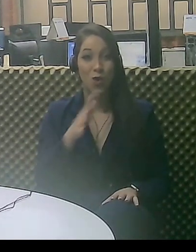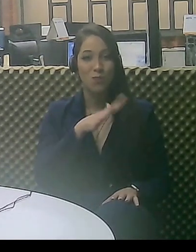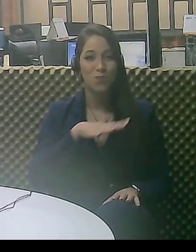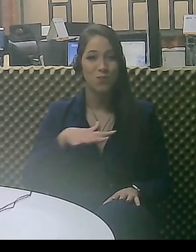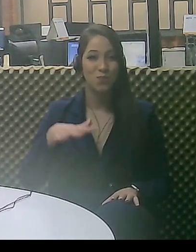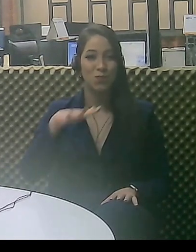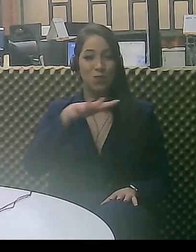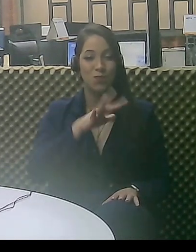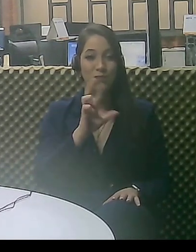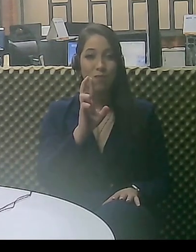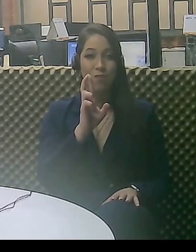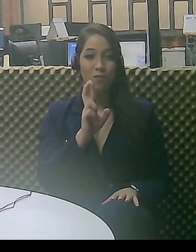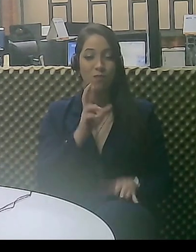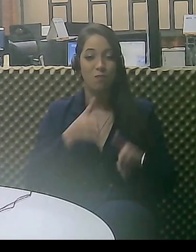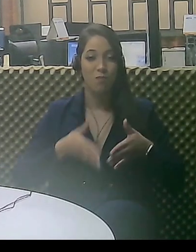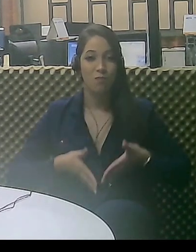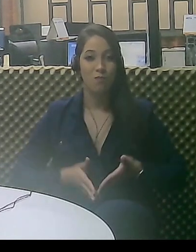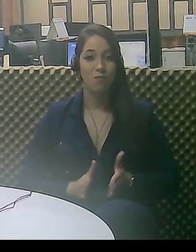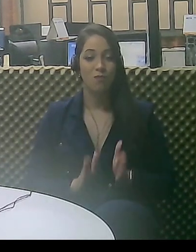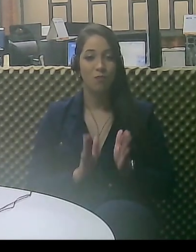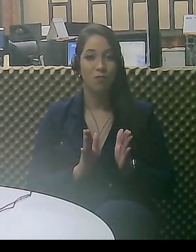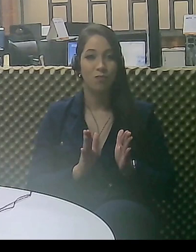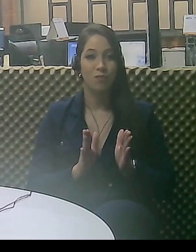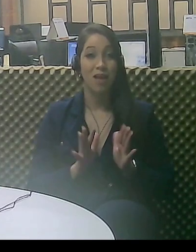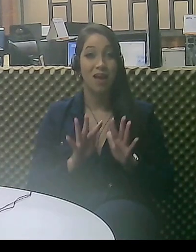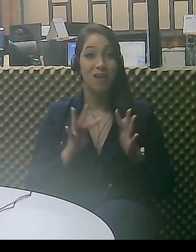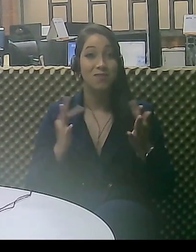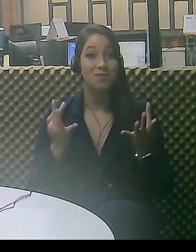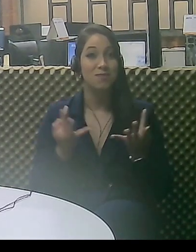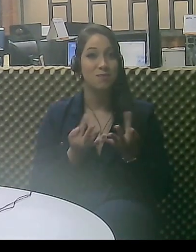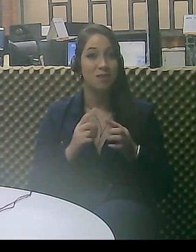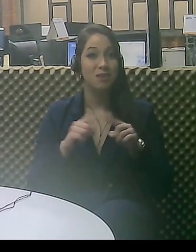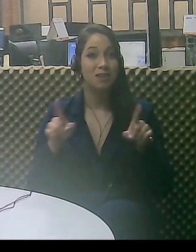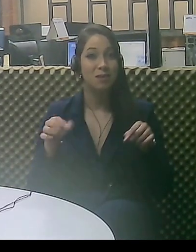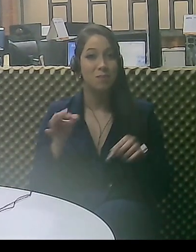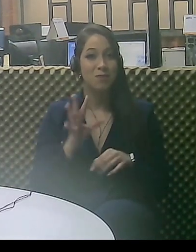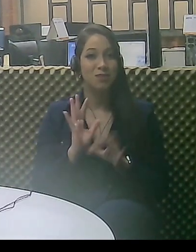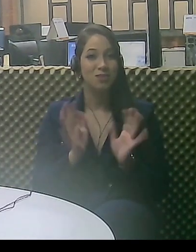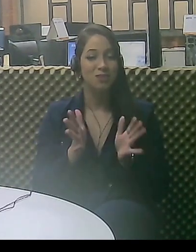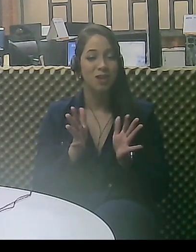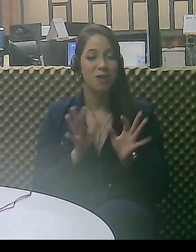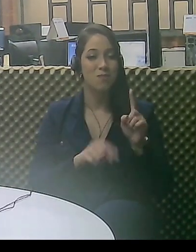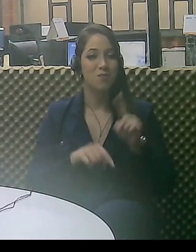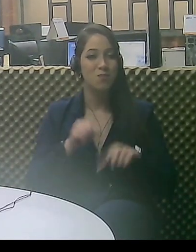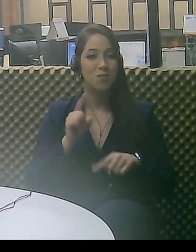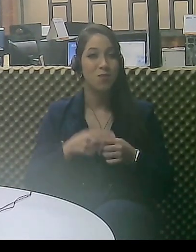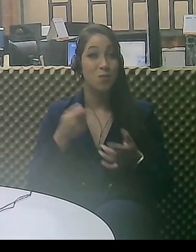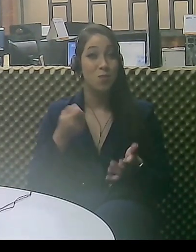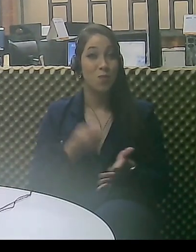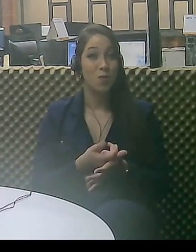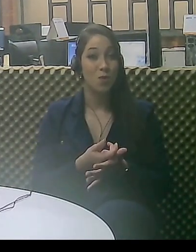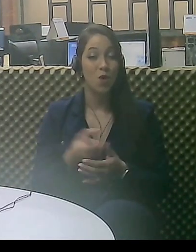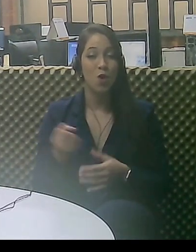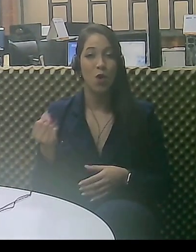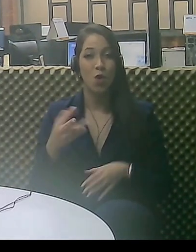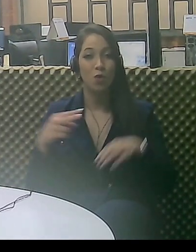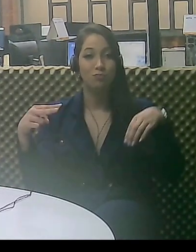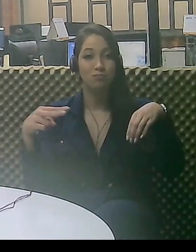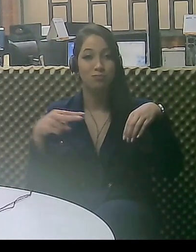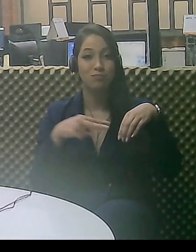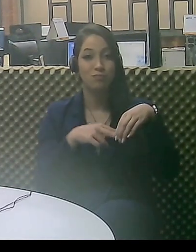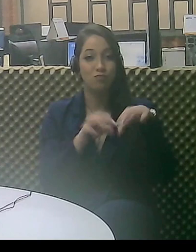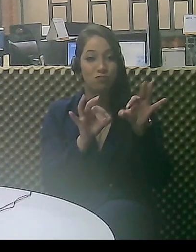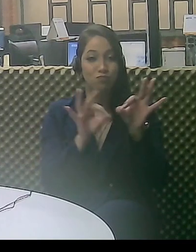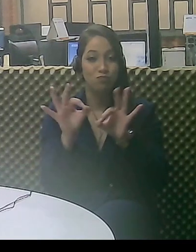de Obstetrícia para realização de partos a ala da família já está pronta os equipamentos já foram comprados e o novo tomógrafo